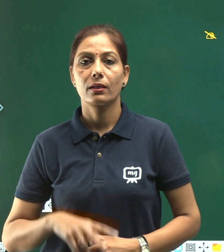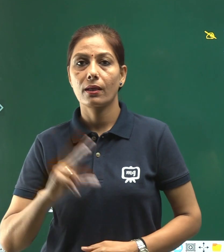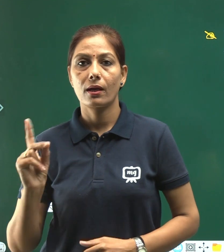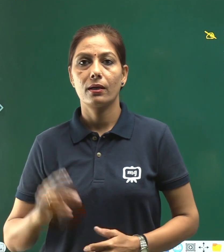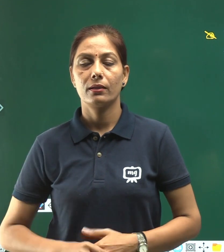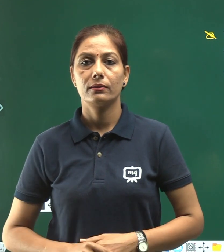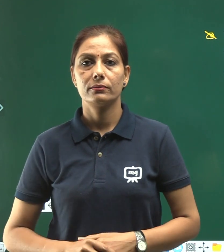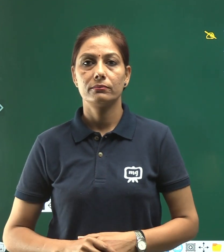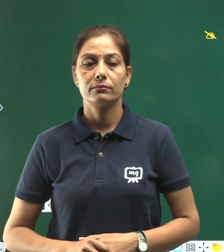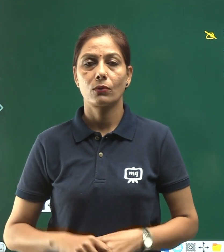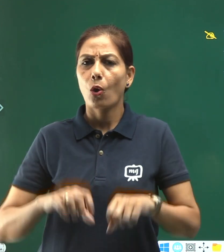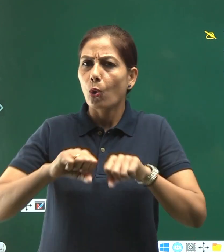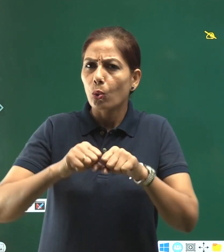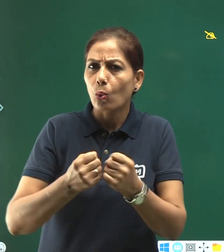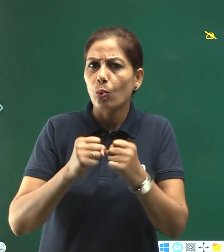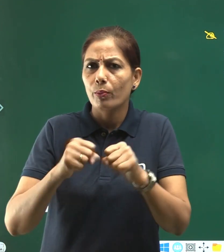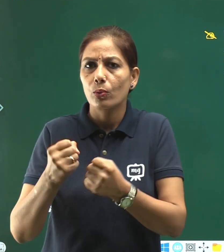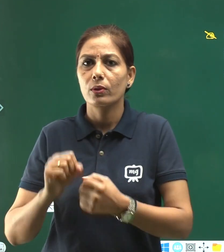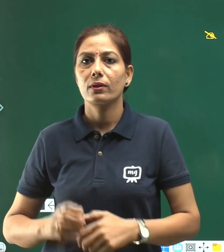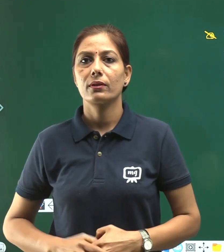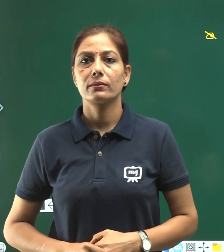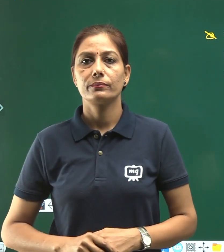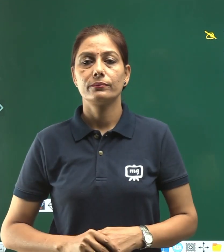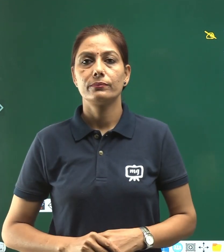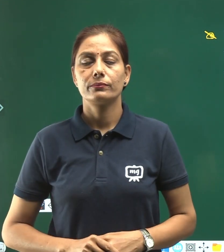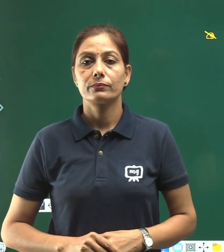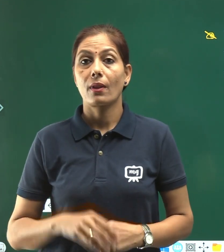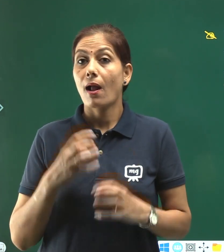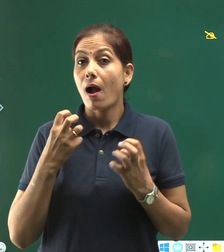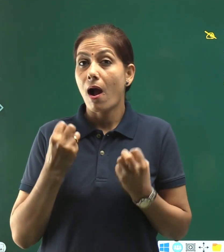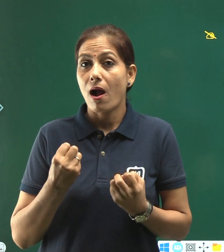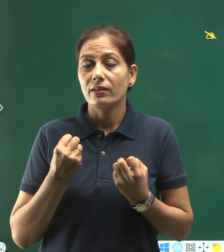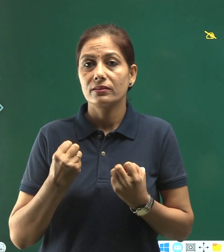या तोड़ मरोड़ कर कठिन